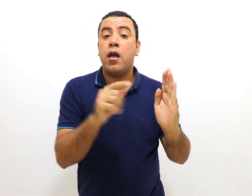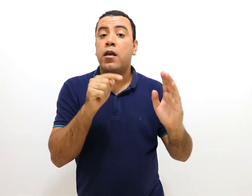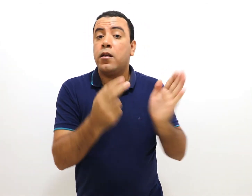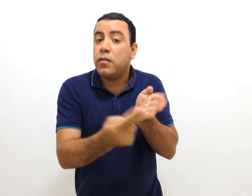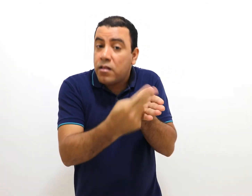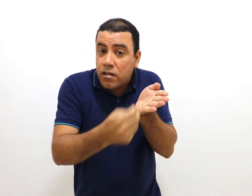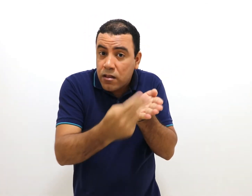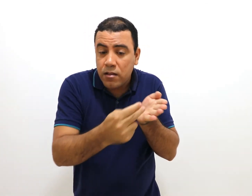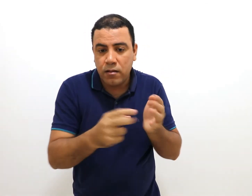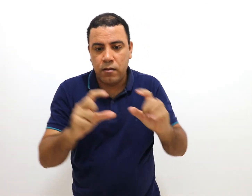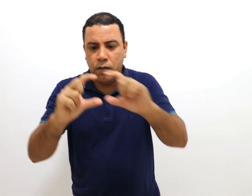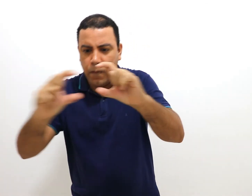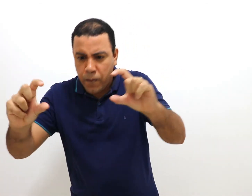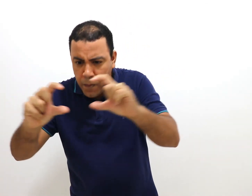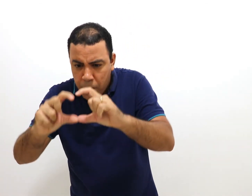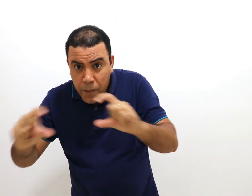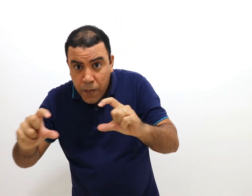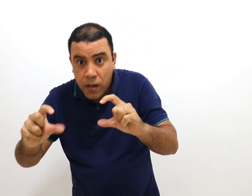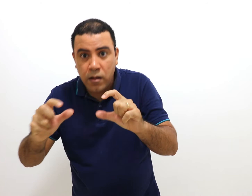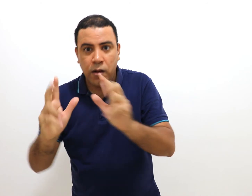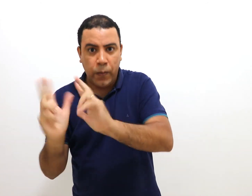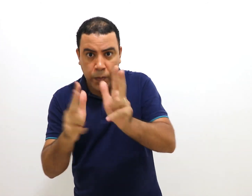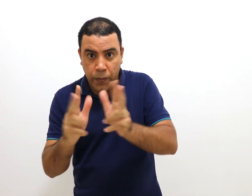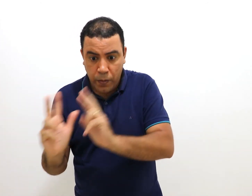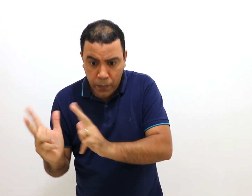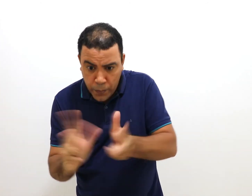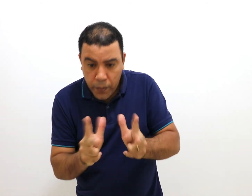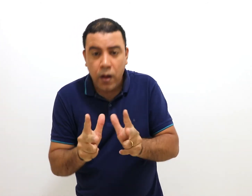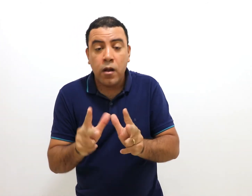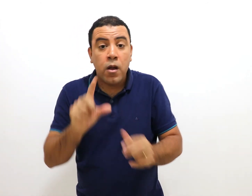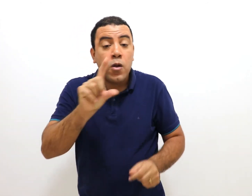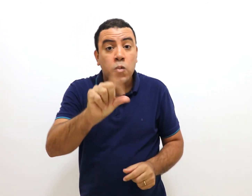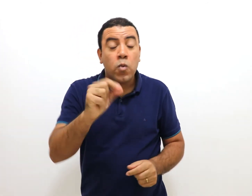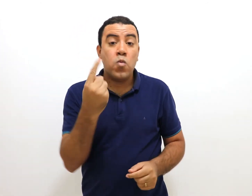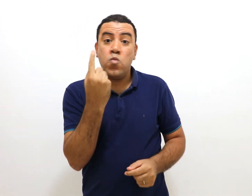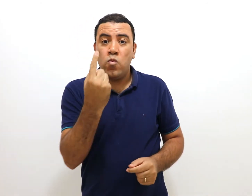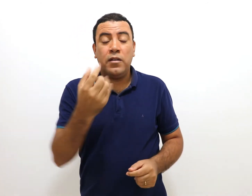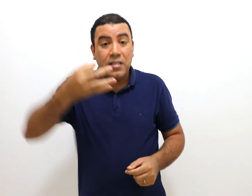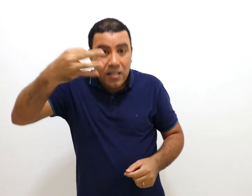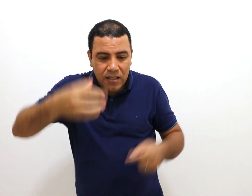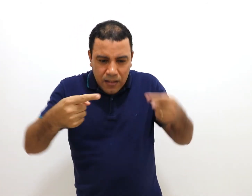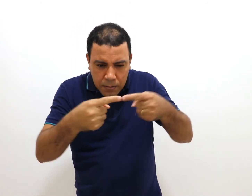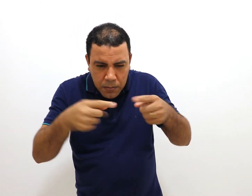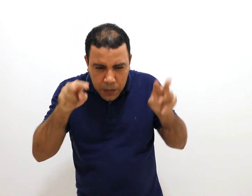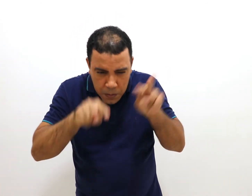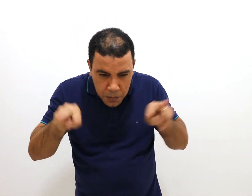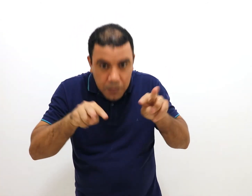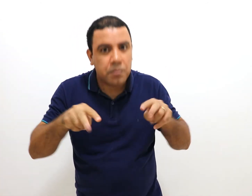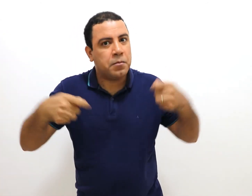na qual há uma alternativa em Libras a que ela corresponde.